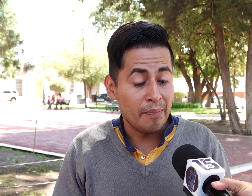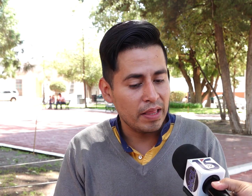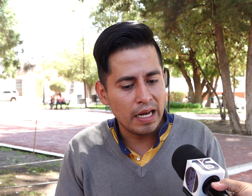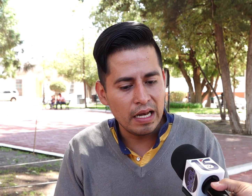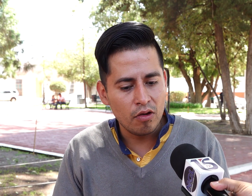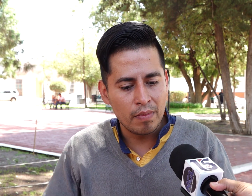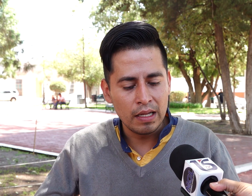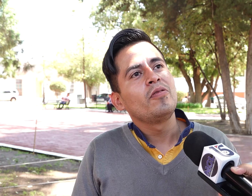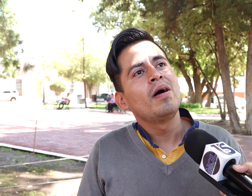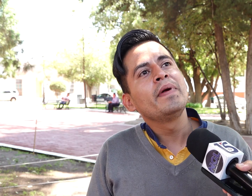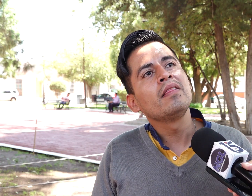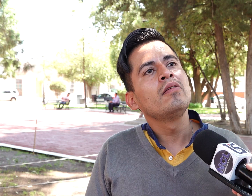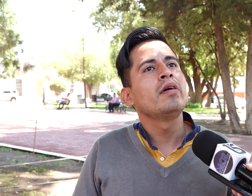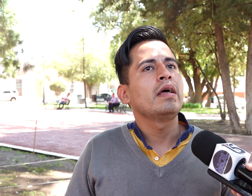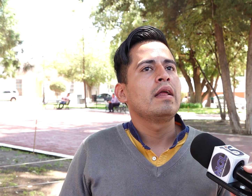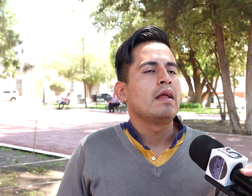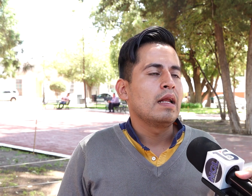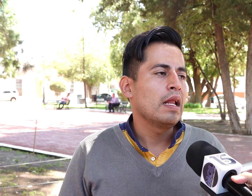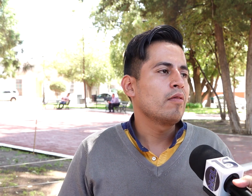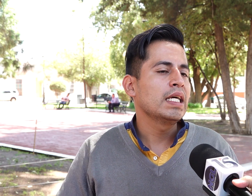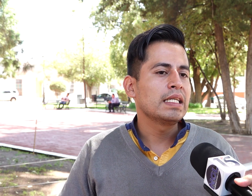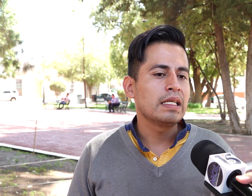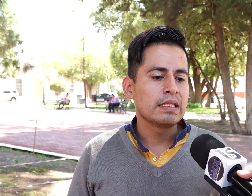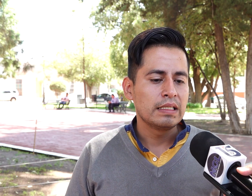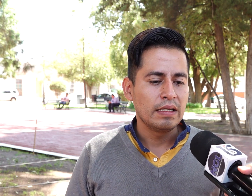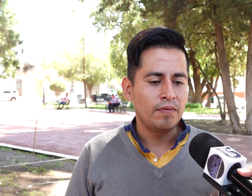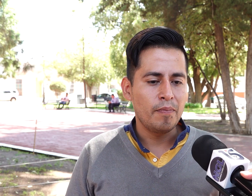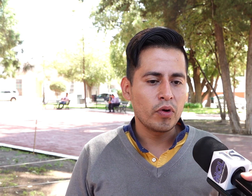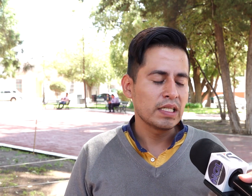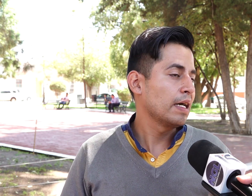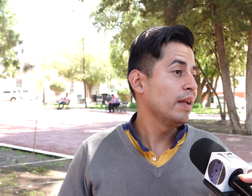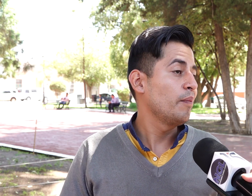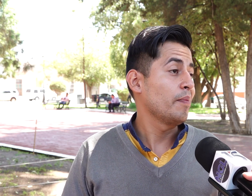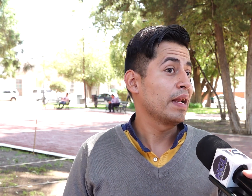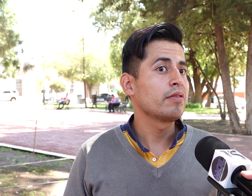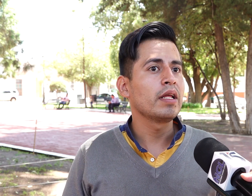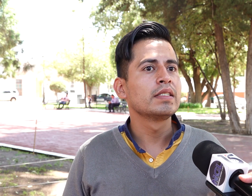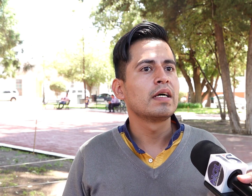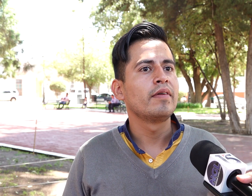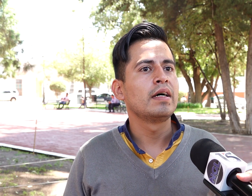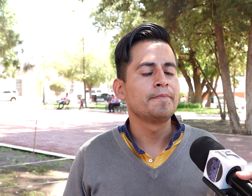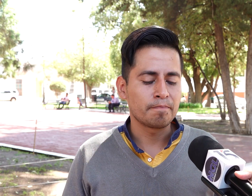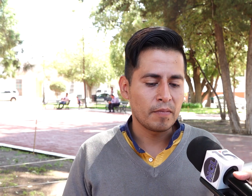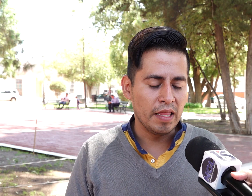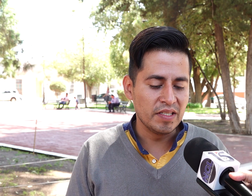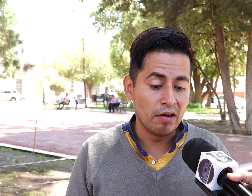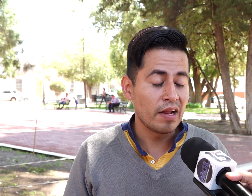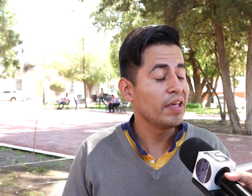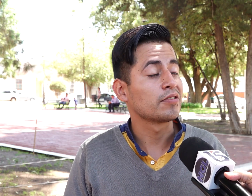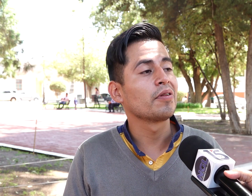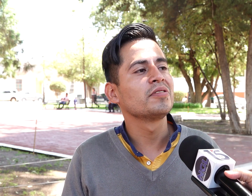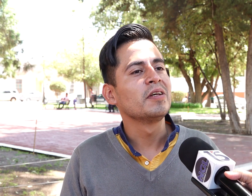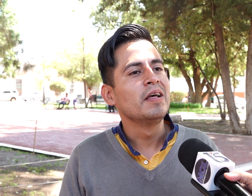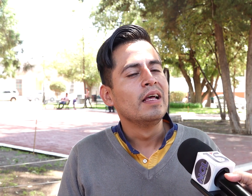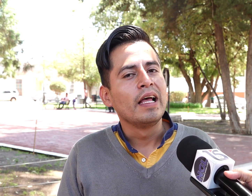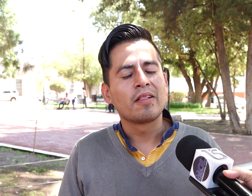aprender el idioma. Yo aprendo la lengua de señas, fue porque estaba en la preparatoria, estaba en mi salón,